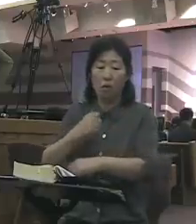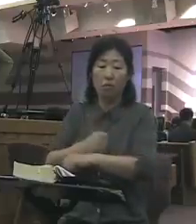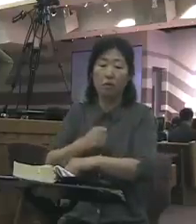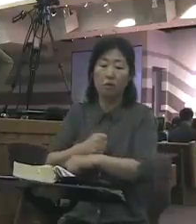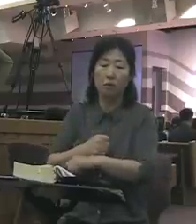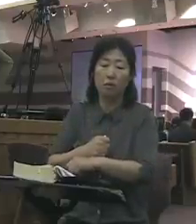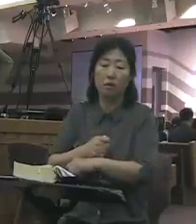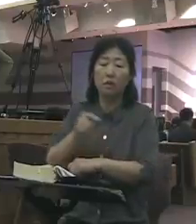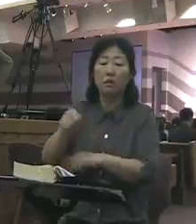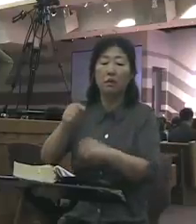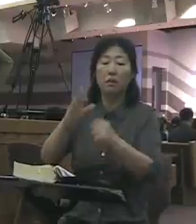그때 하나님께서